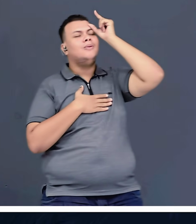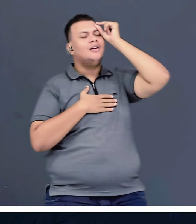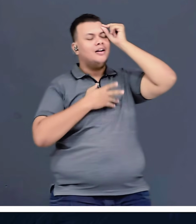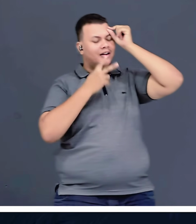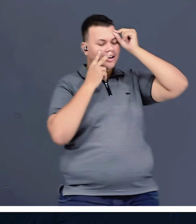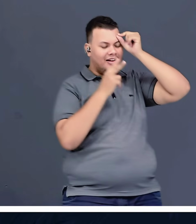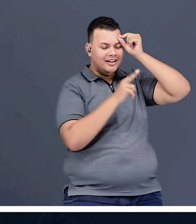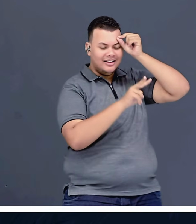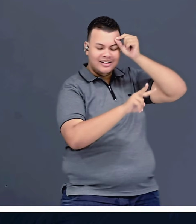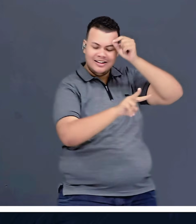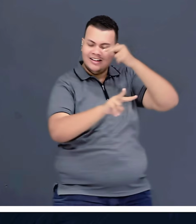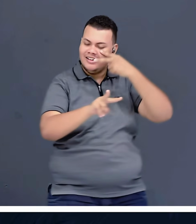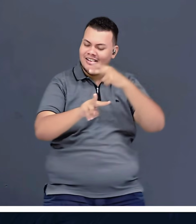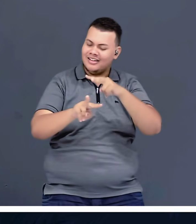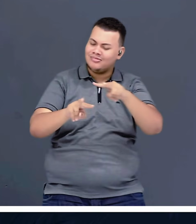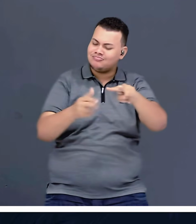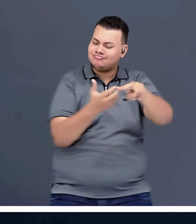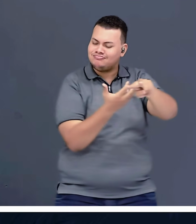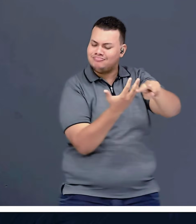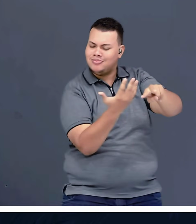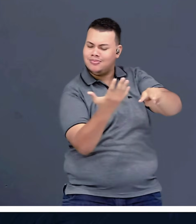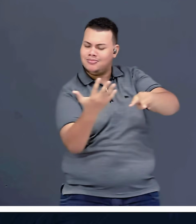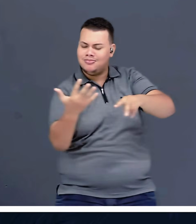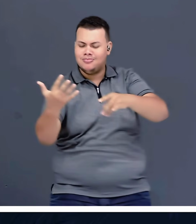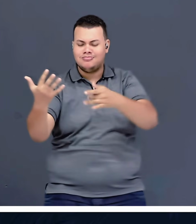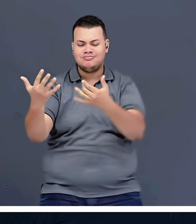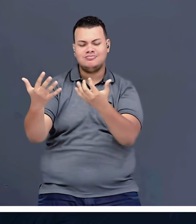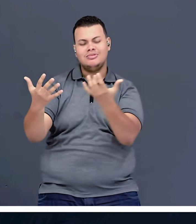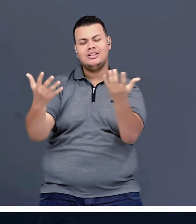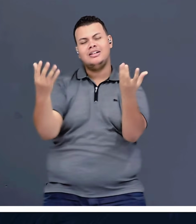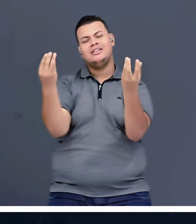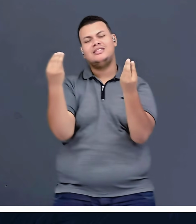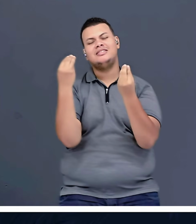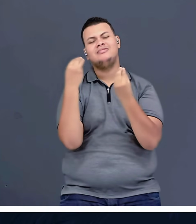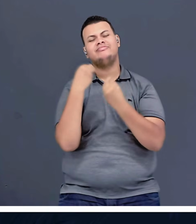Descanso em pastos verdejantes.